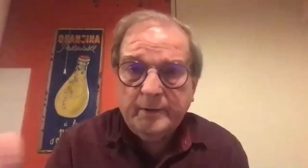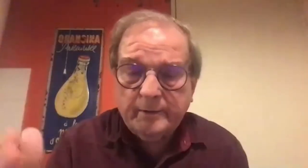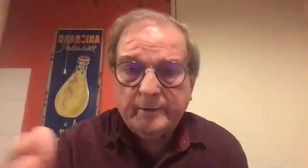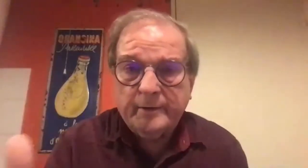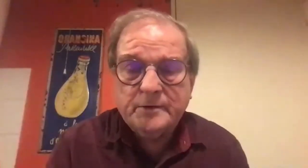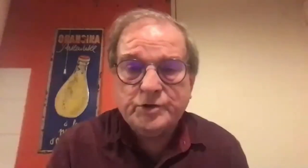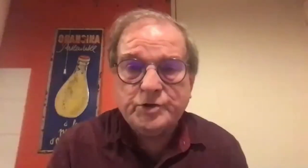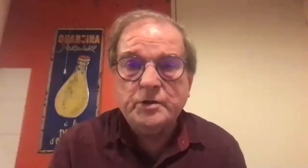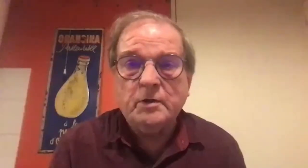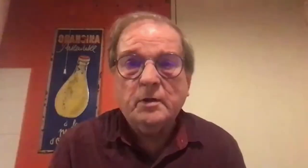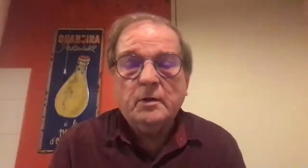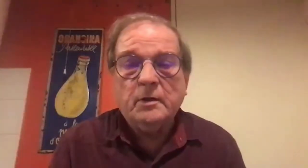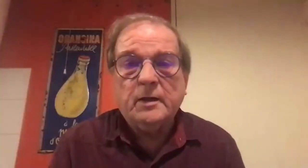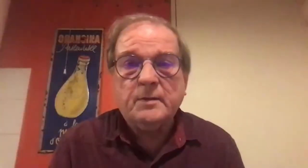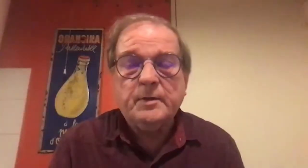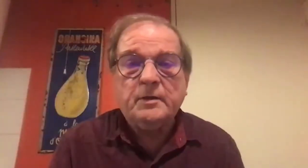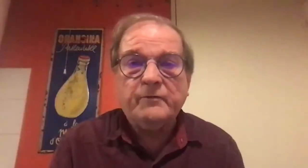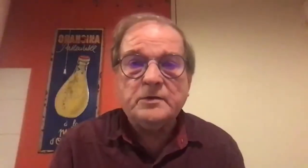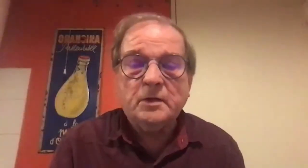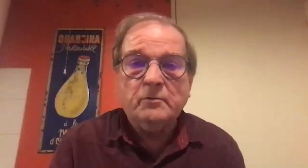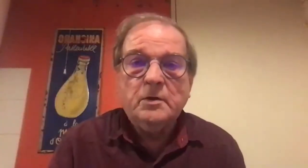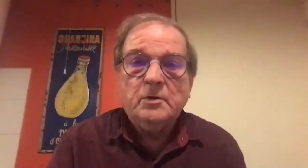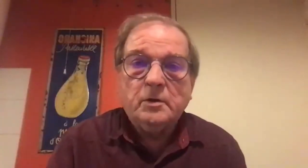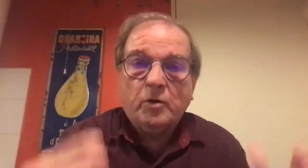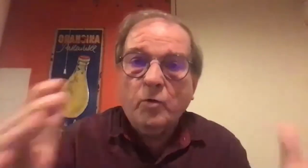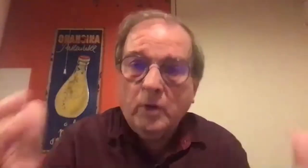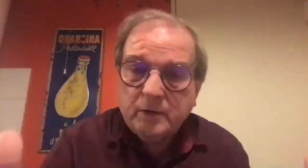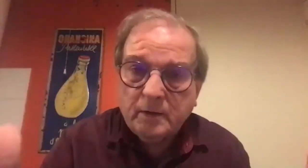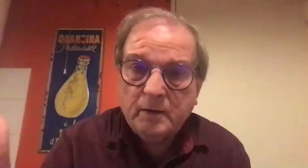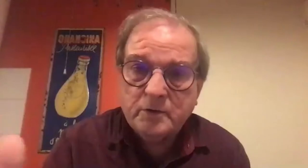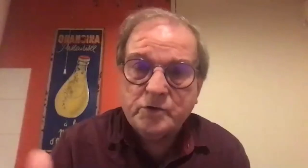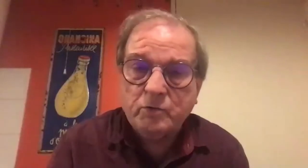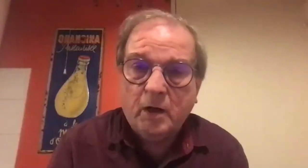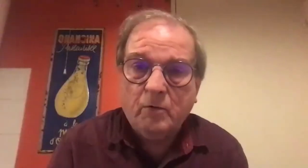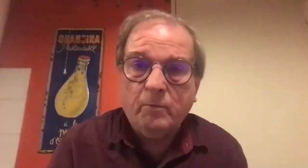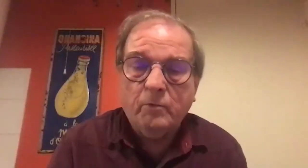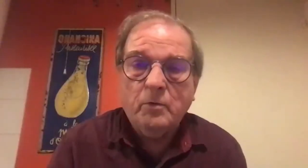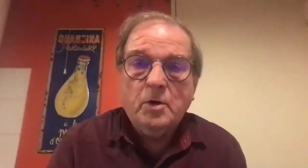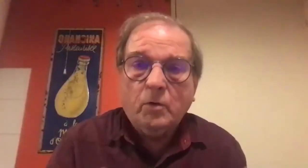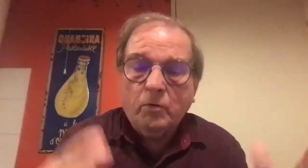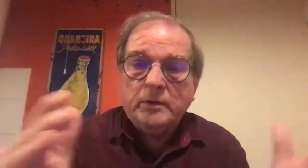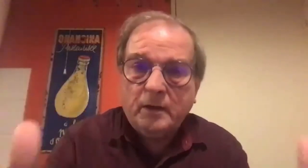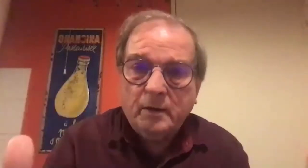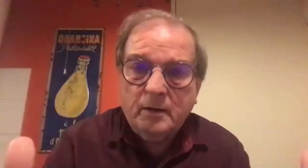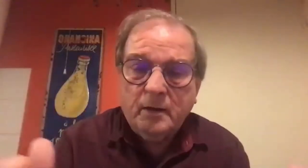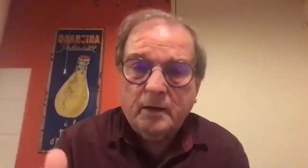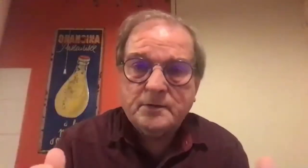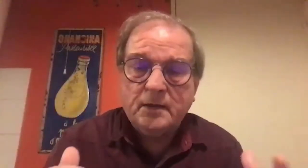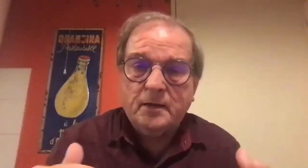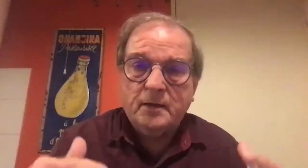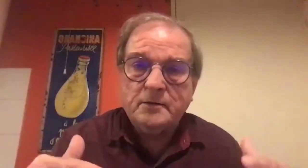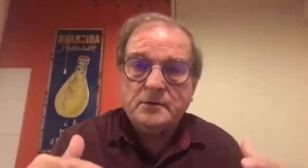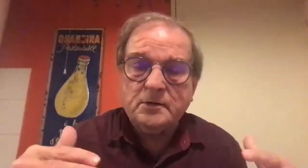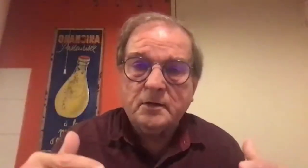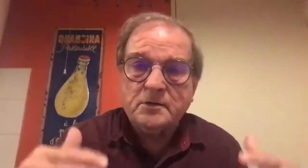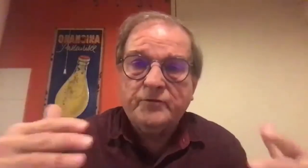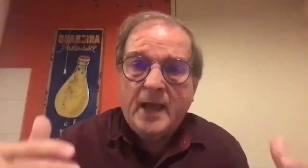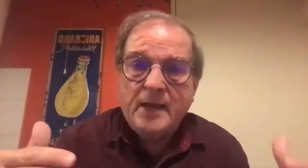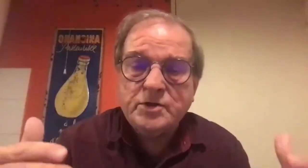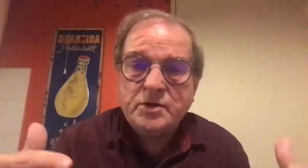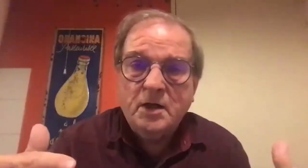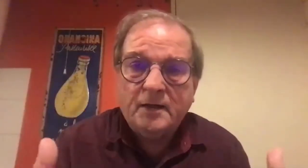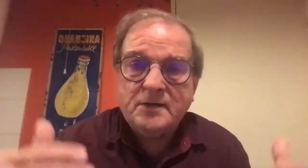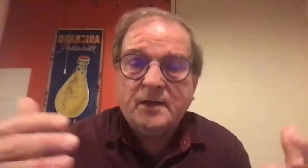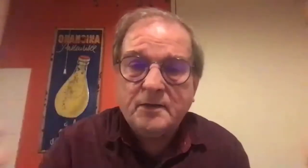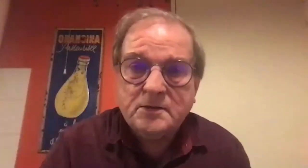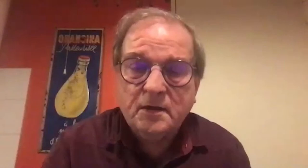queria insistir nessa minha intervenção contra esse lugar comum, contra esse